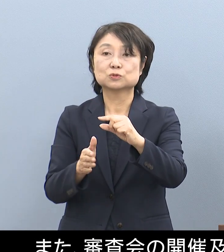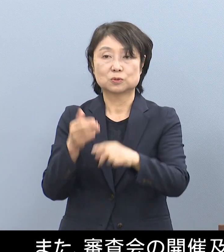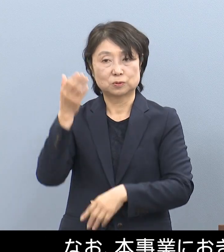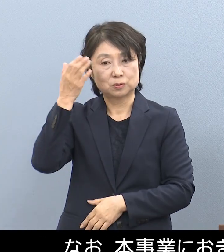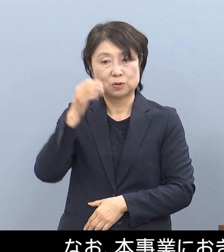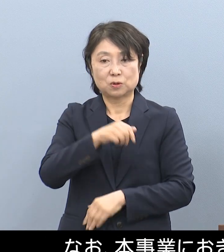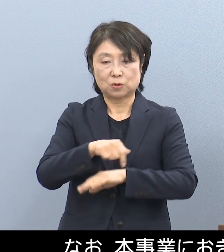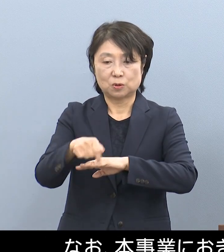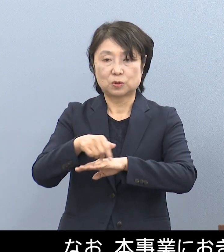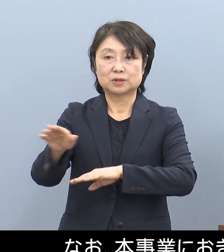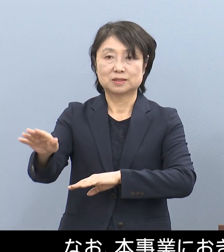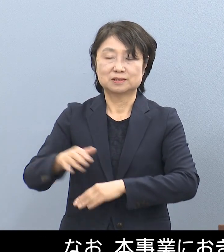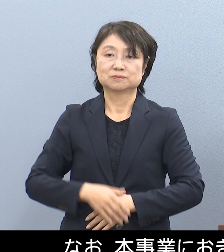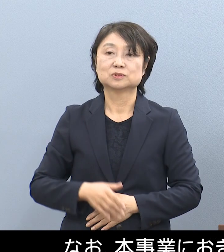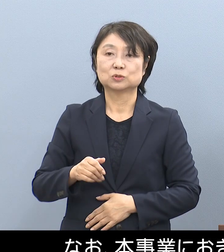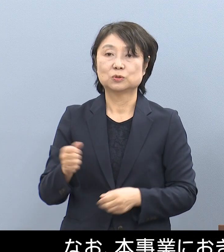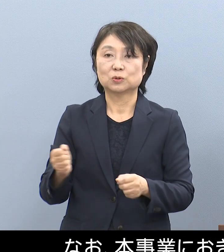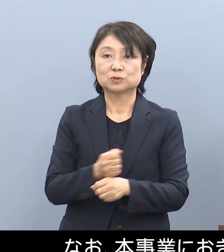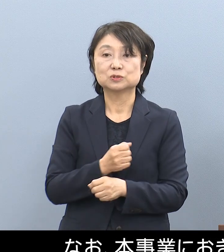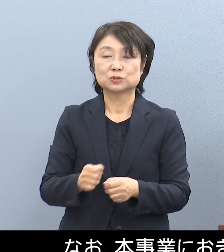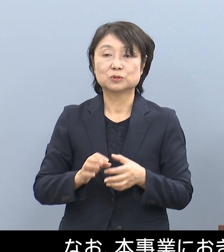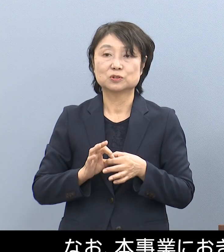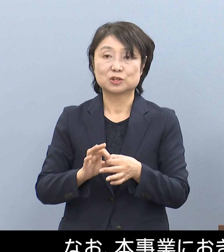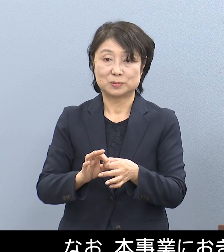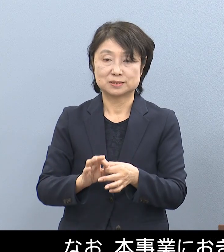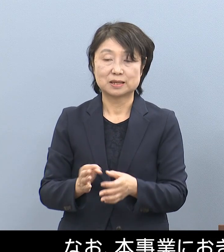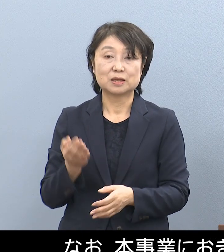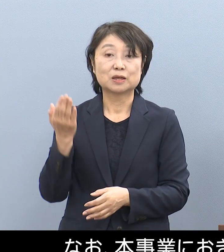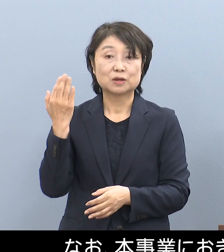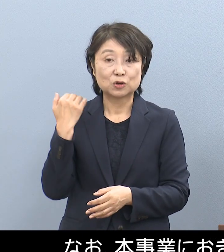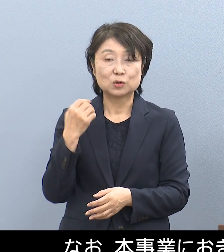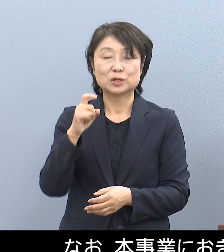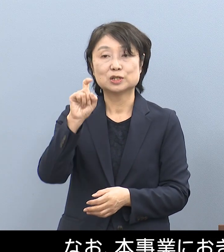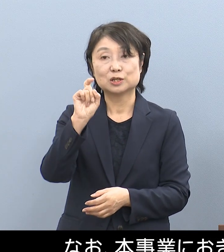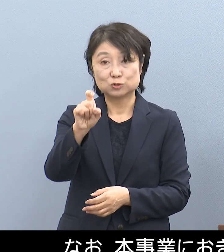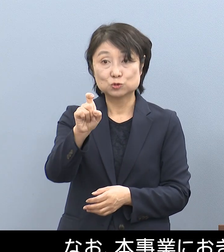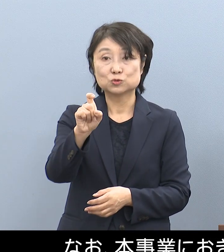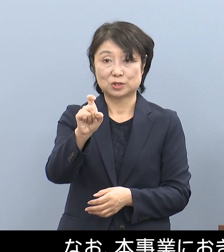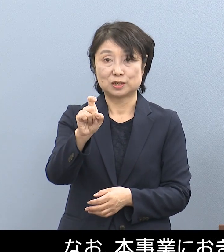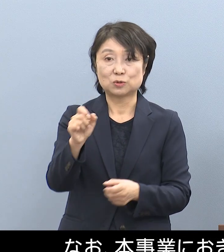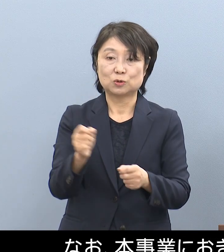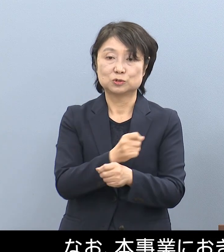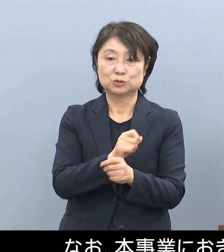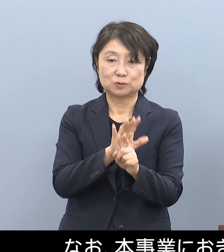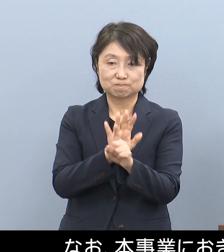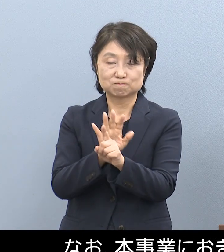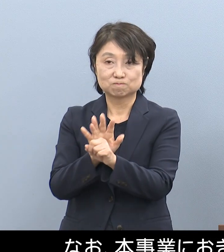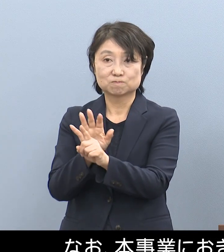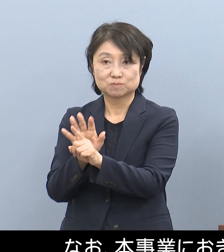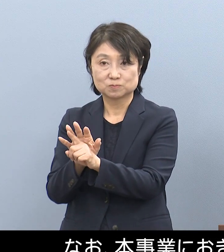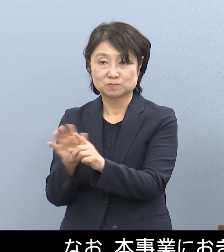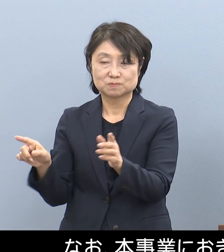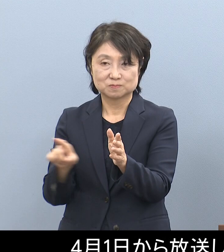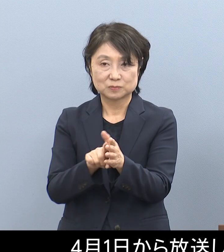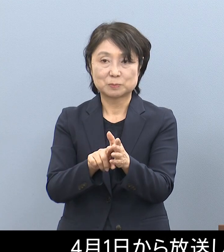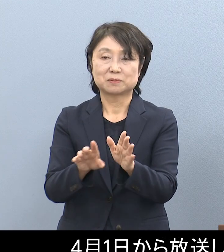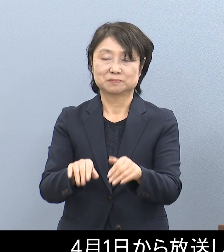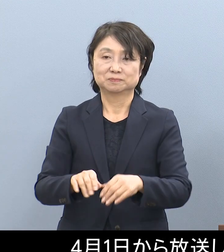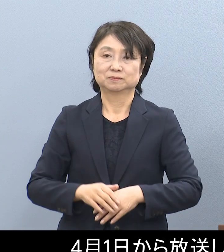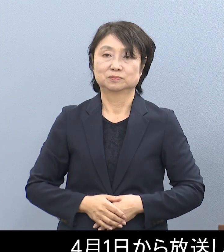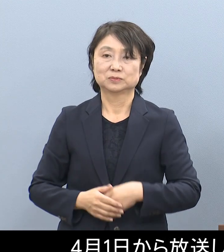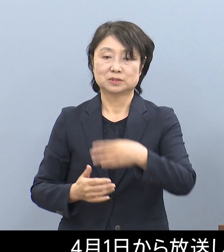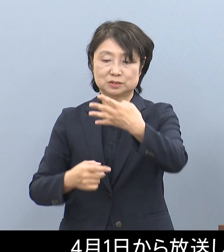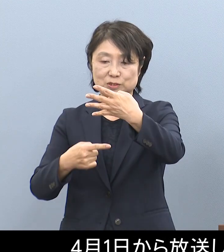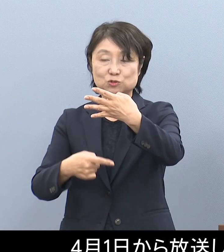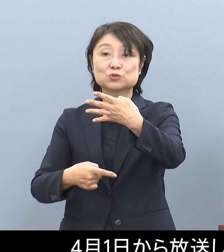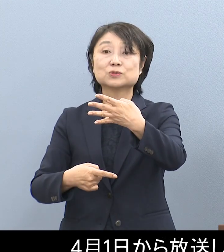。なお本事業におきまして、これまで10件の事業を支援をいたしたところでございまして、4月